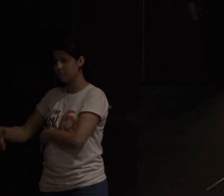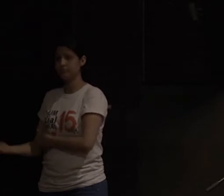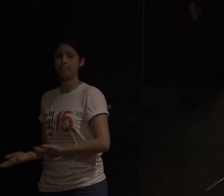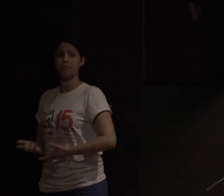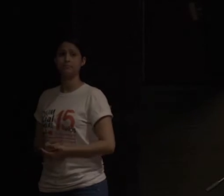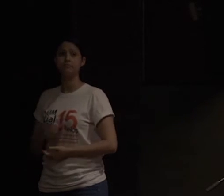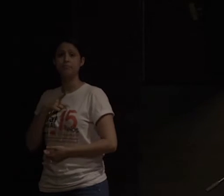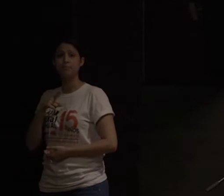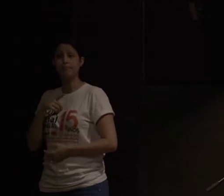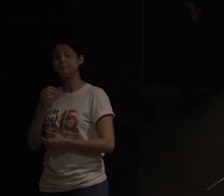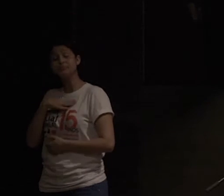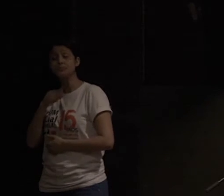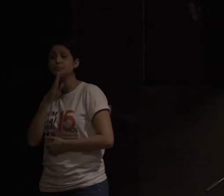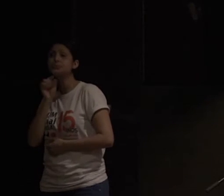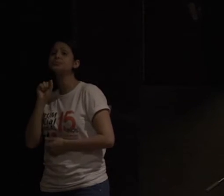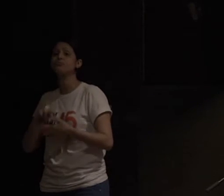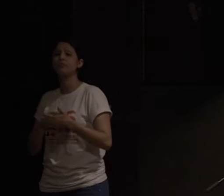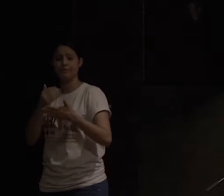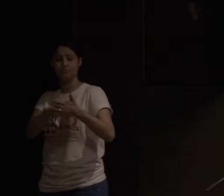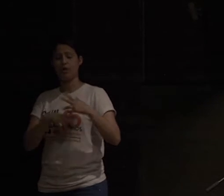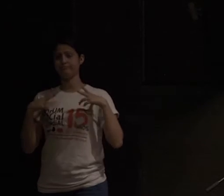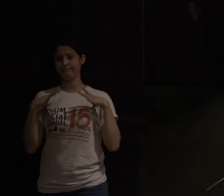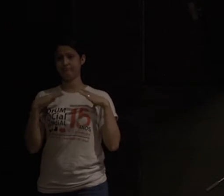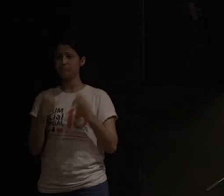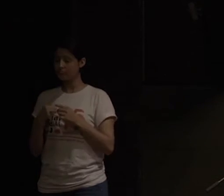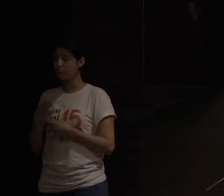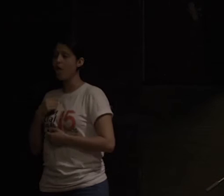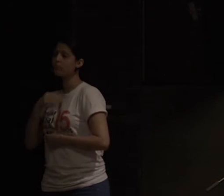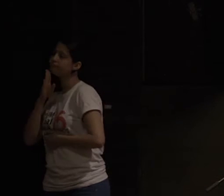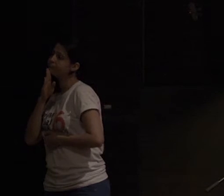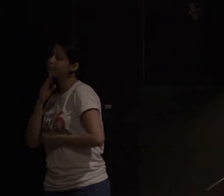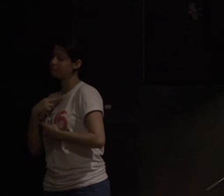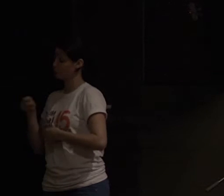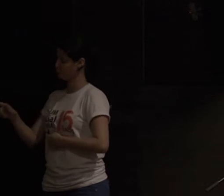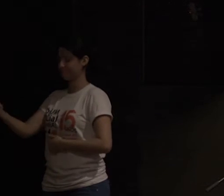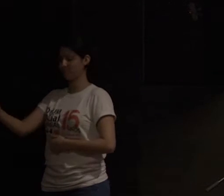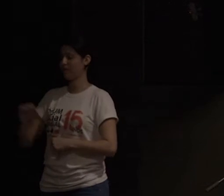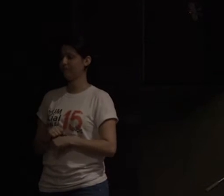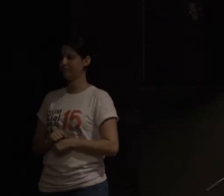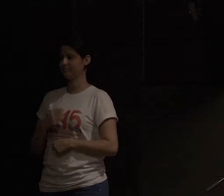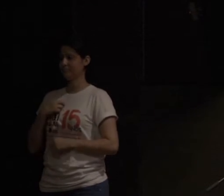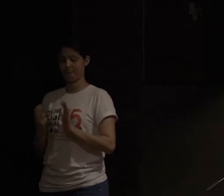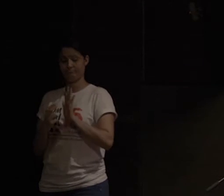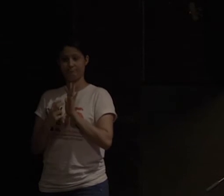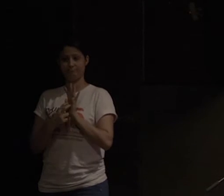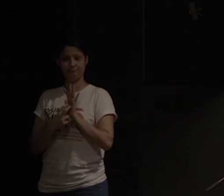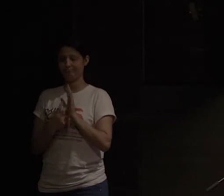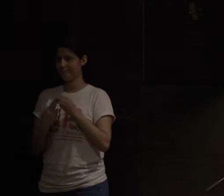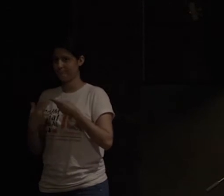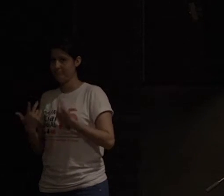ter um conhecimento que ele tem e os outros não têm, educação bancária, dizia o Paulo